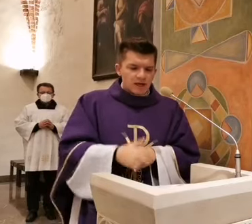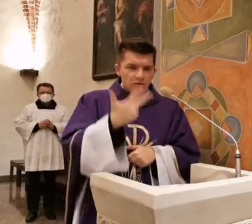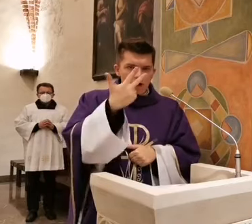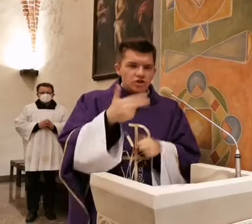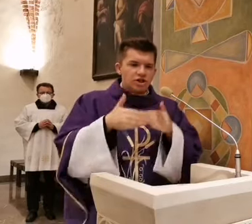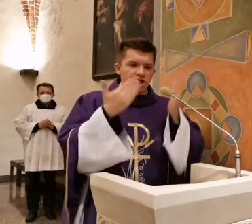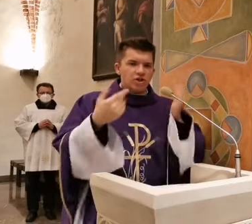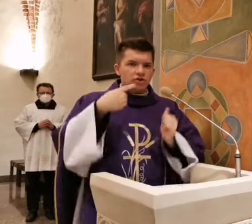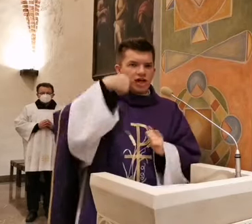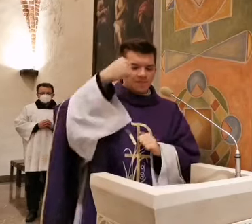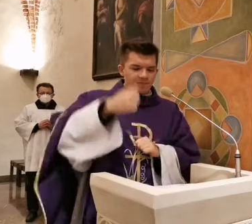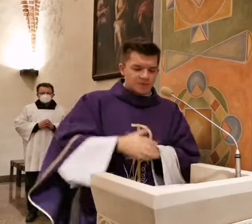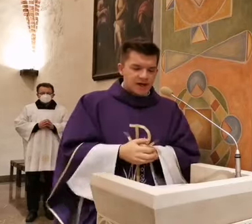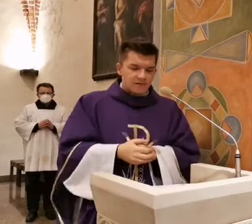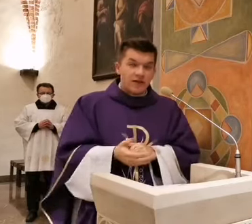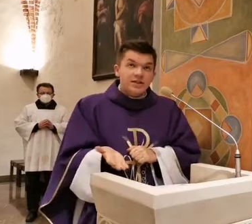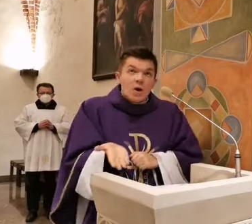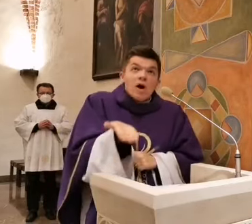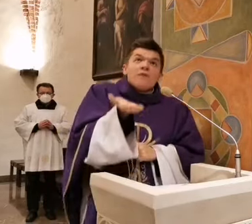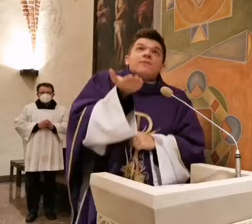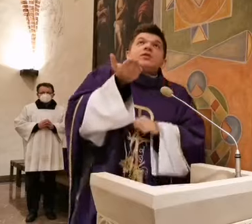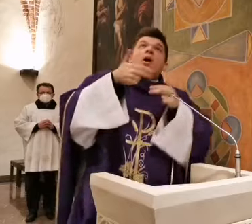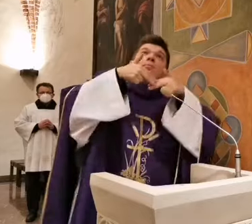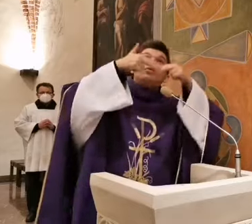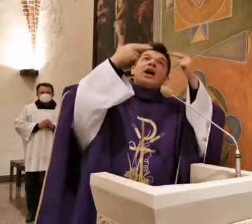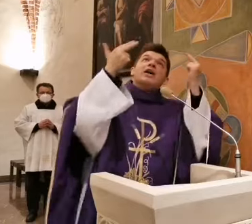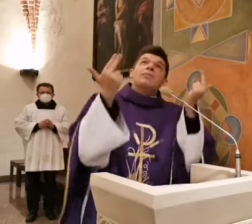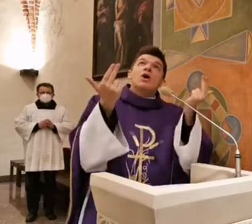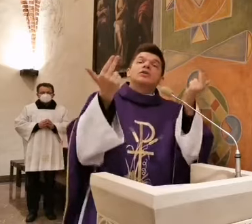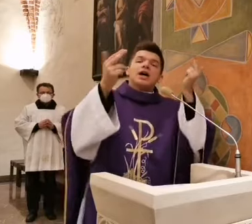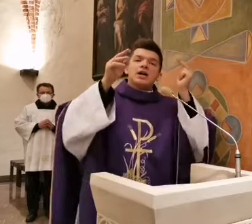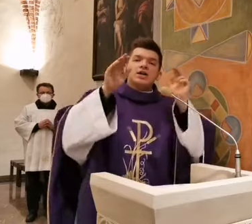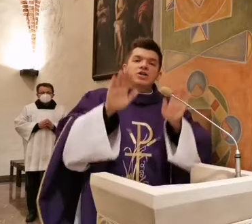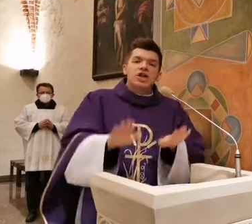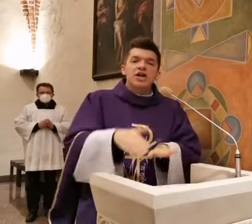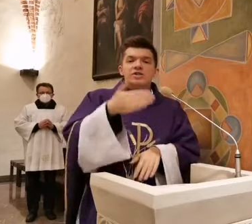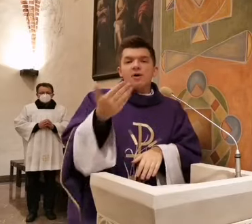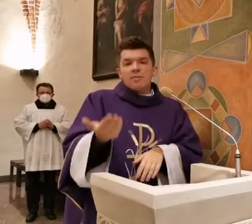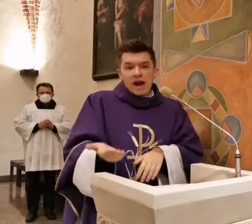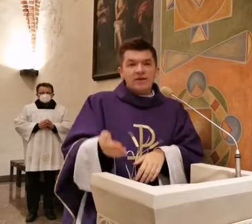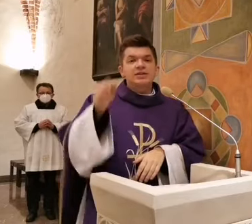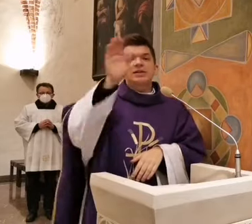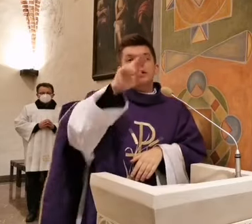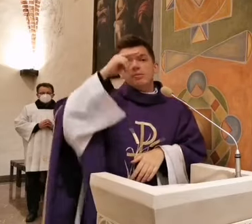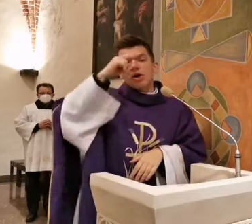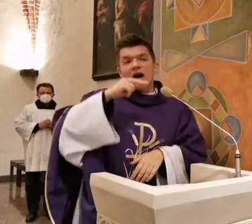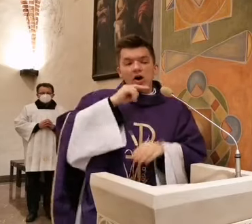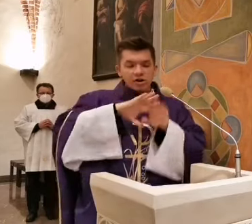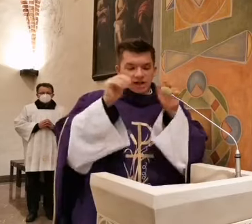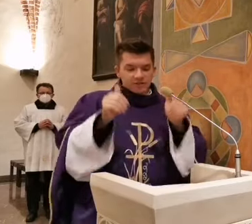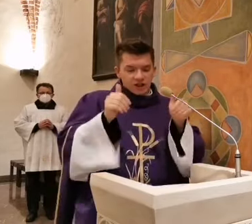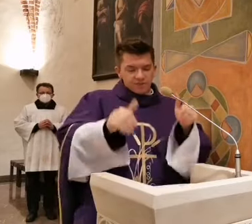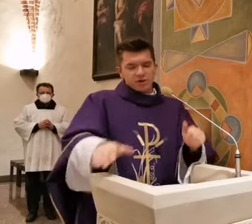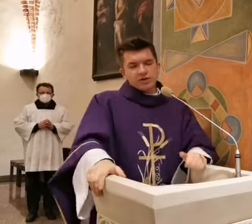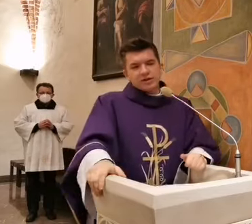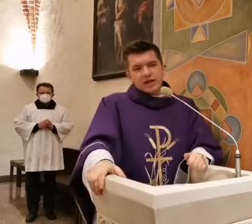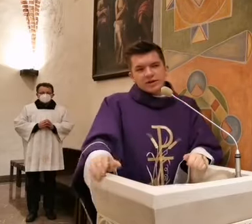do piekieł, trzeciego dnia zmartwychwstał, wstąpił na niebiosy, siedzi po prawicy Boga